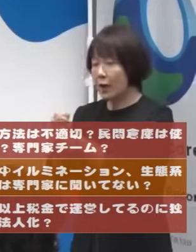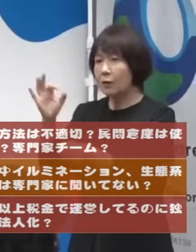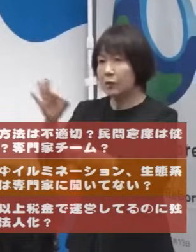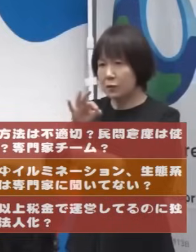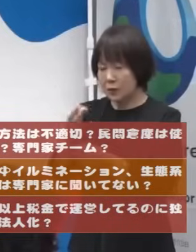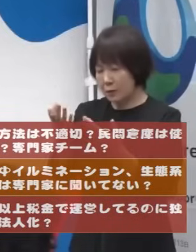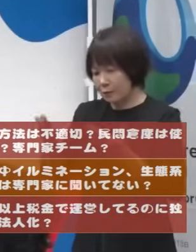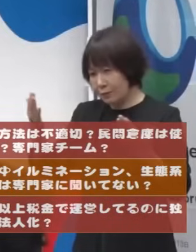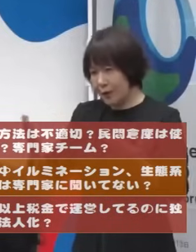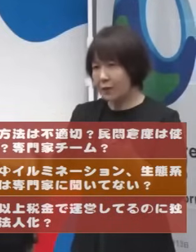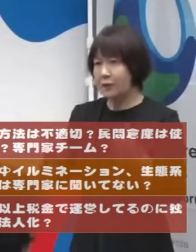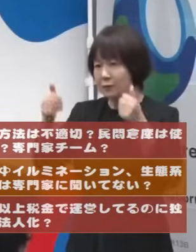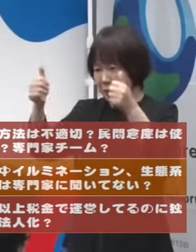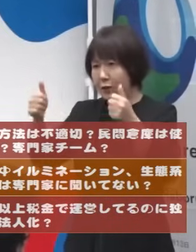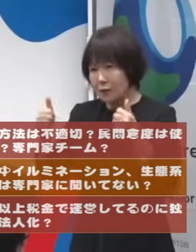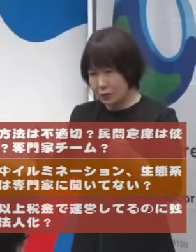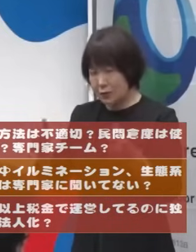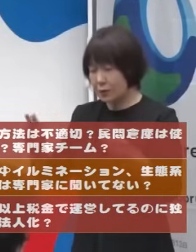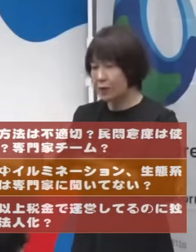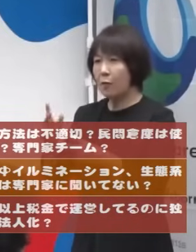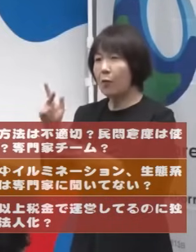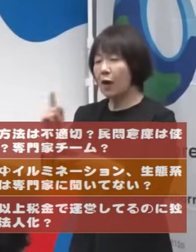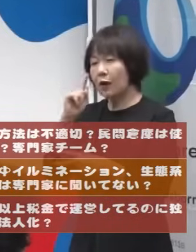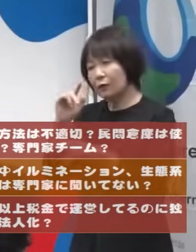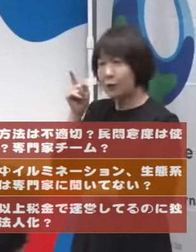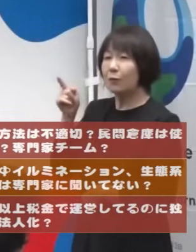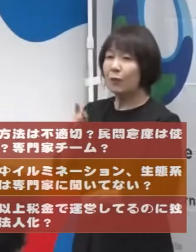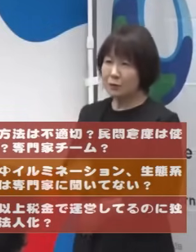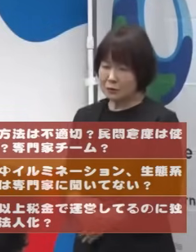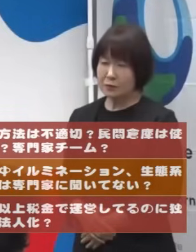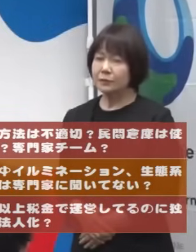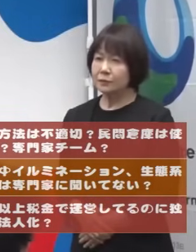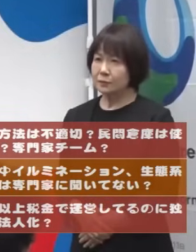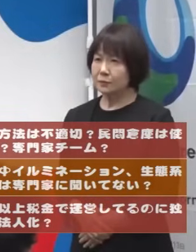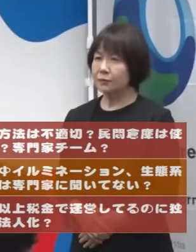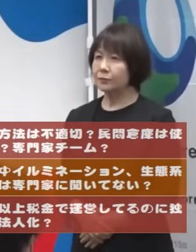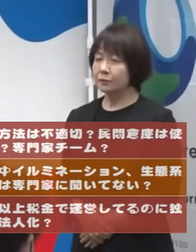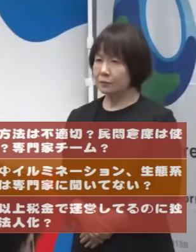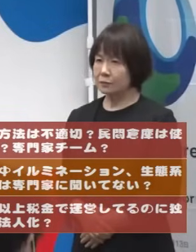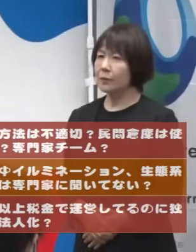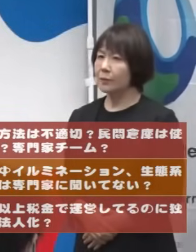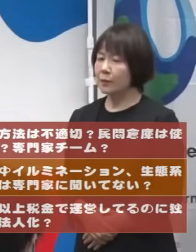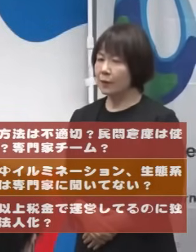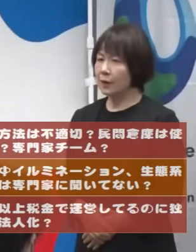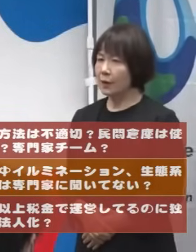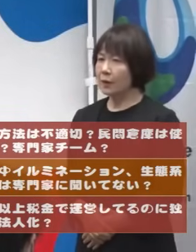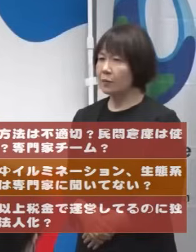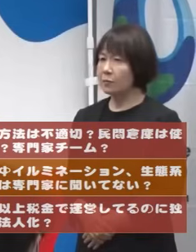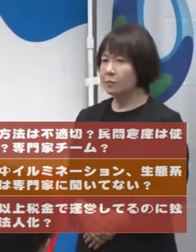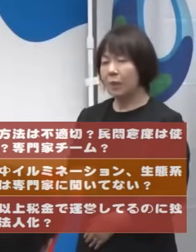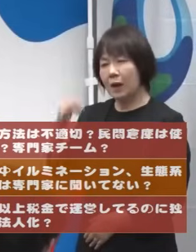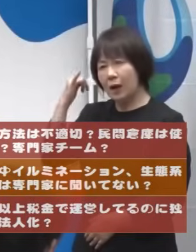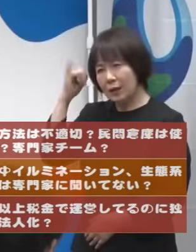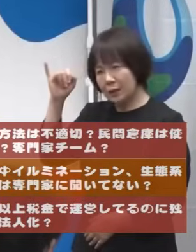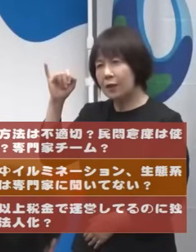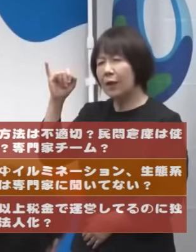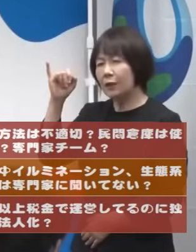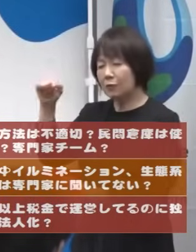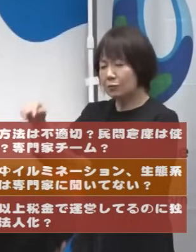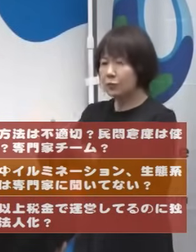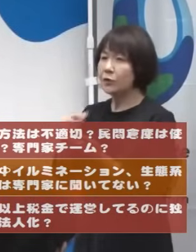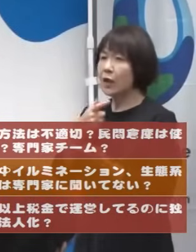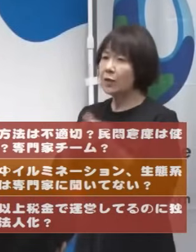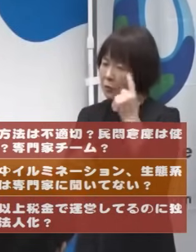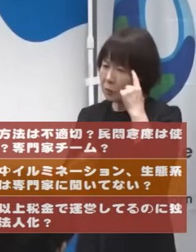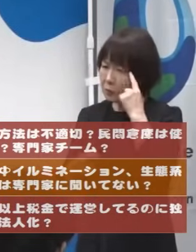活用を展示する方法、これはやっぱり美術の専門家の視点も必要だと思いますから、そういったものを意見を答申を受けたいと思います